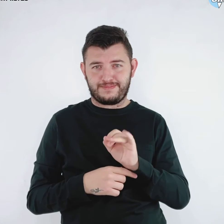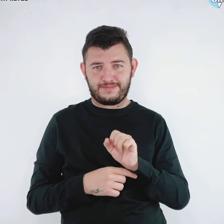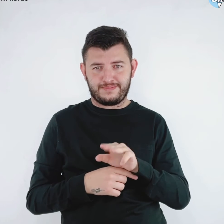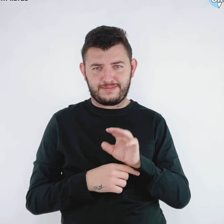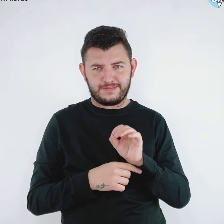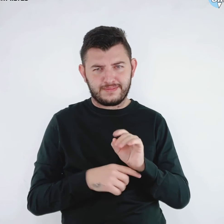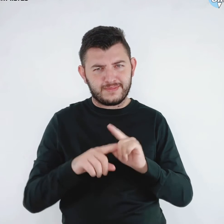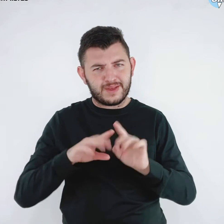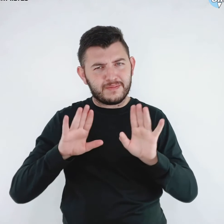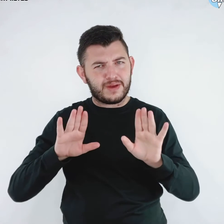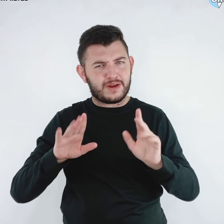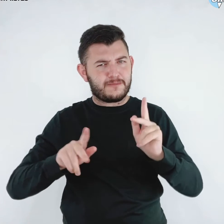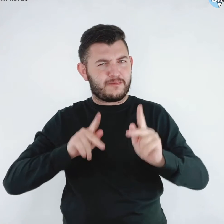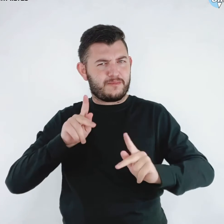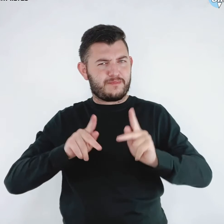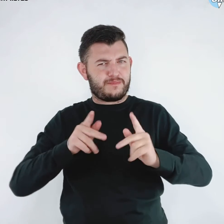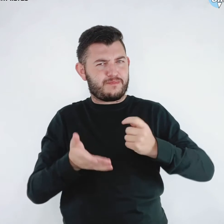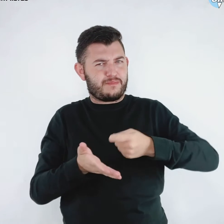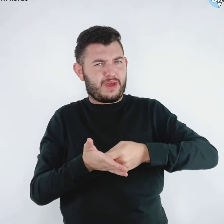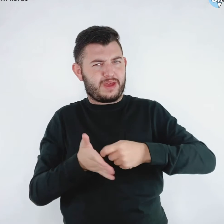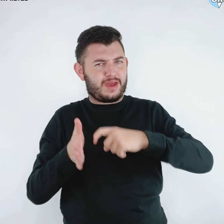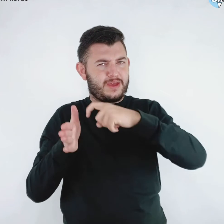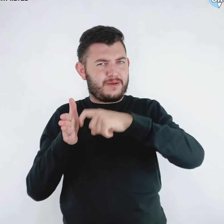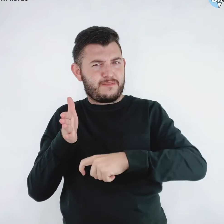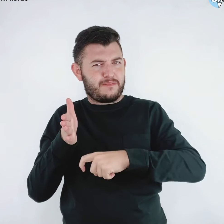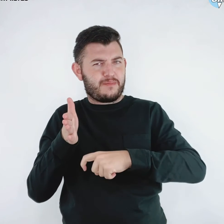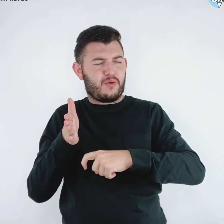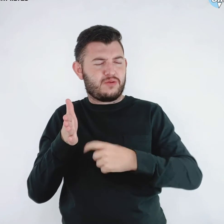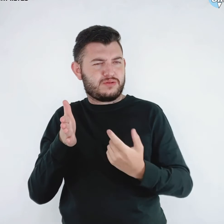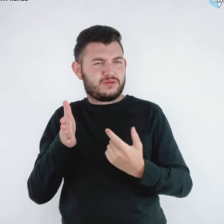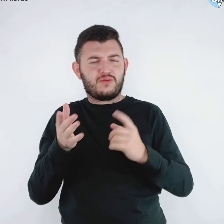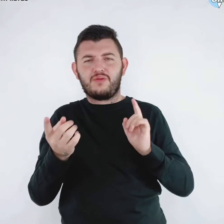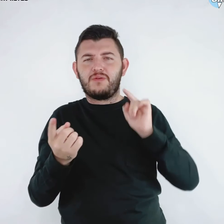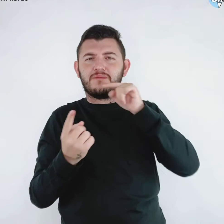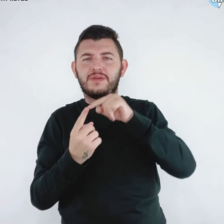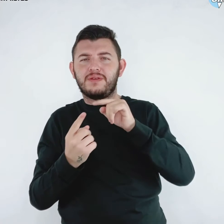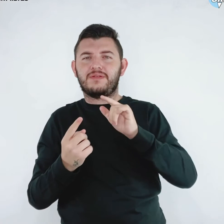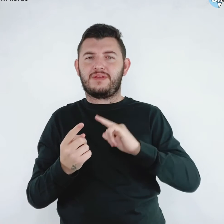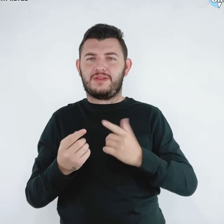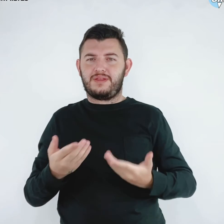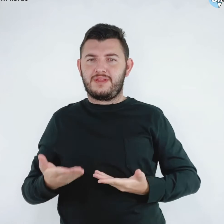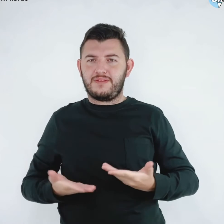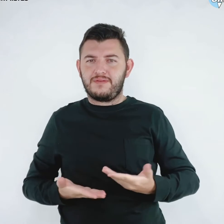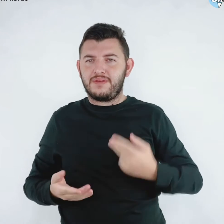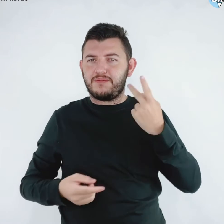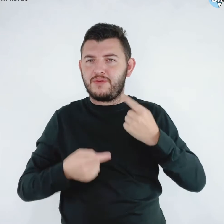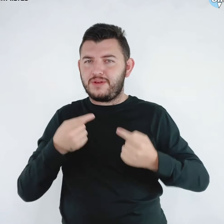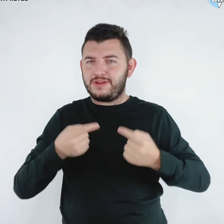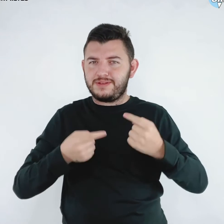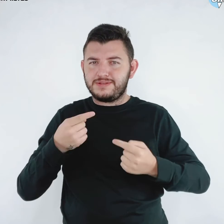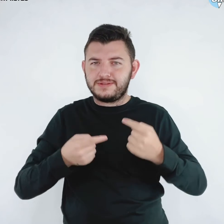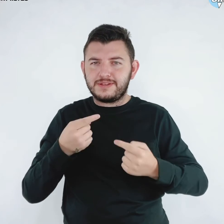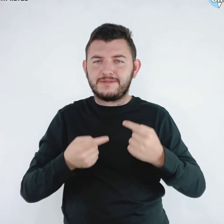a população pagar impostos para ter serviços e políticas públicas de Estado de